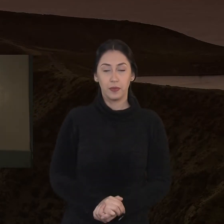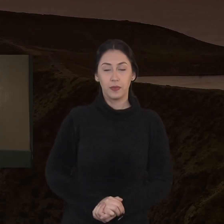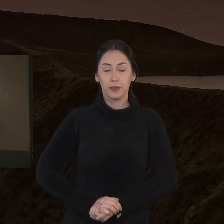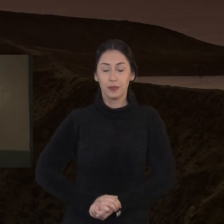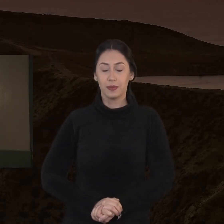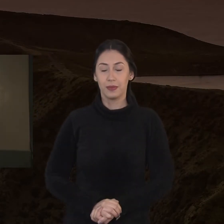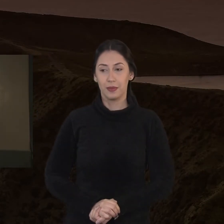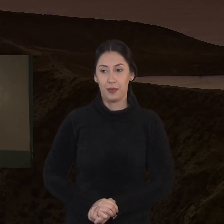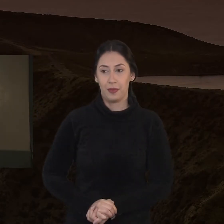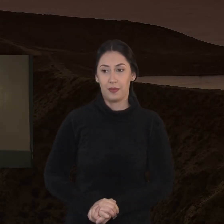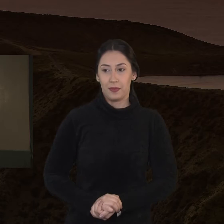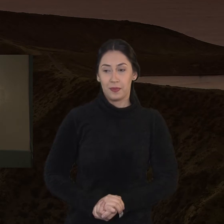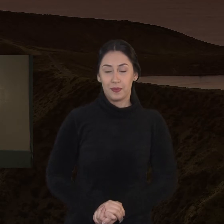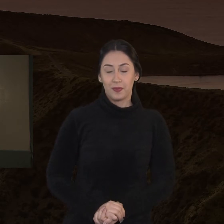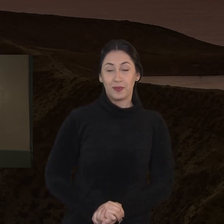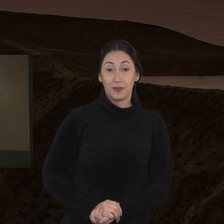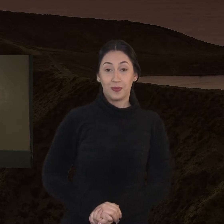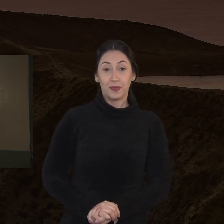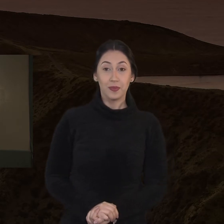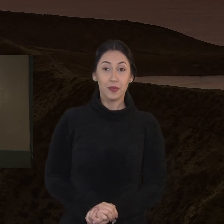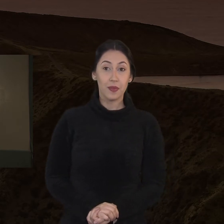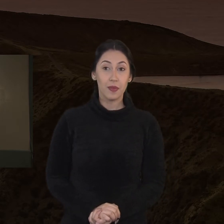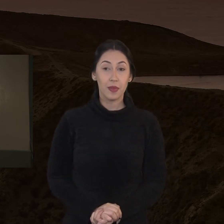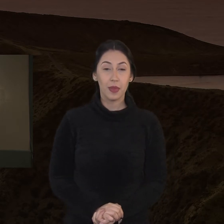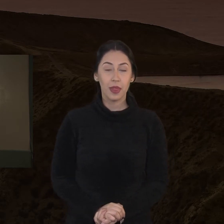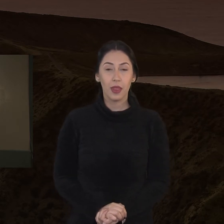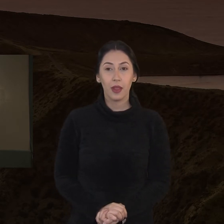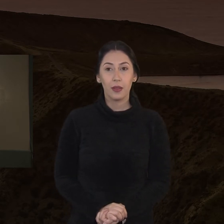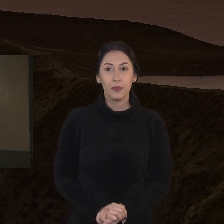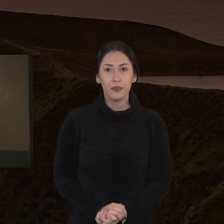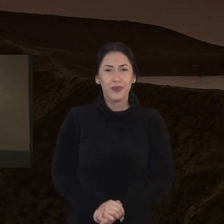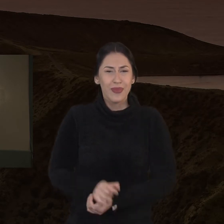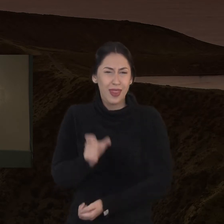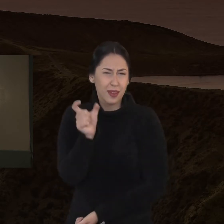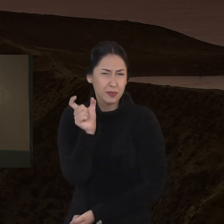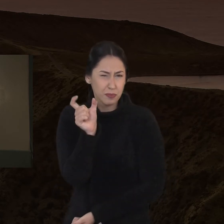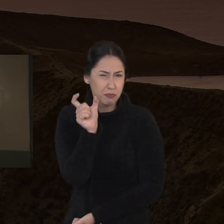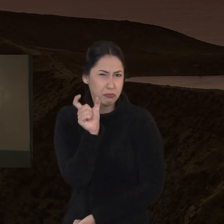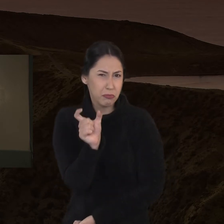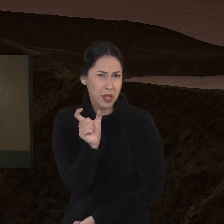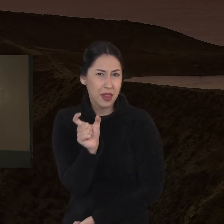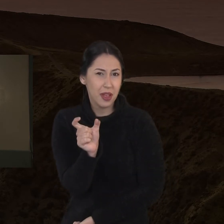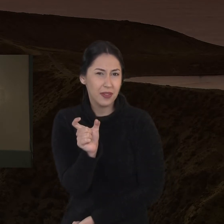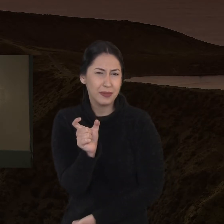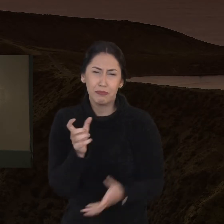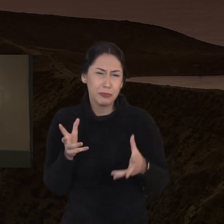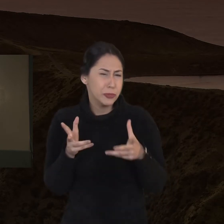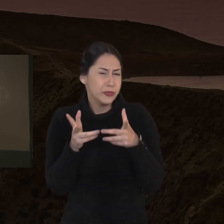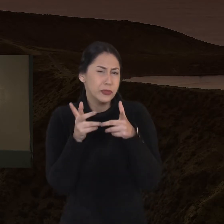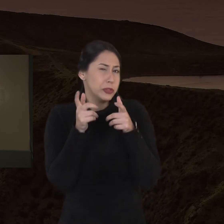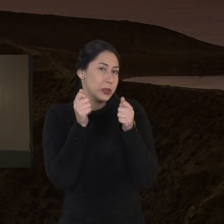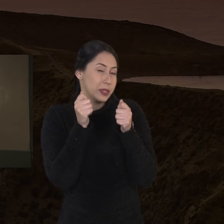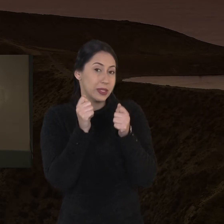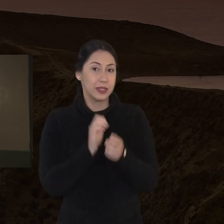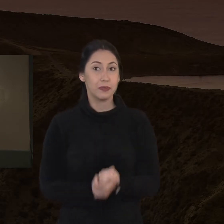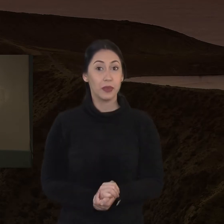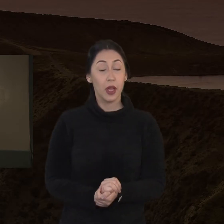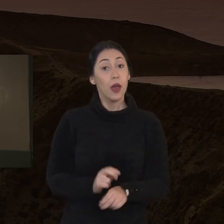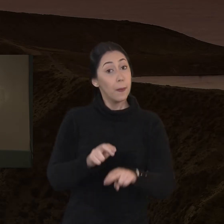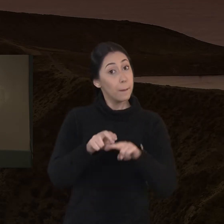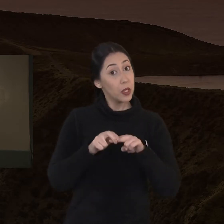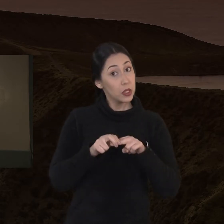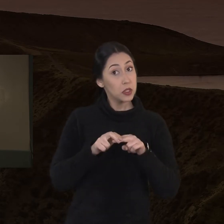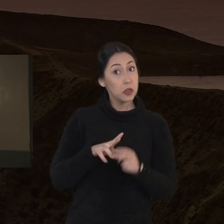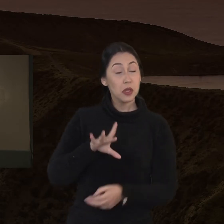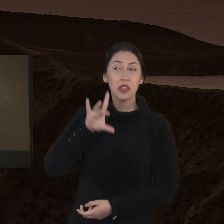tá então na essa por isso que o a palavra grega muito rica por isso que deus na